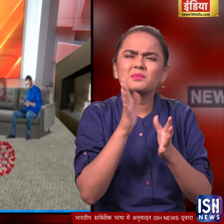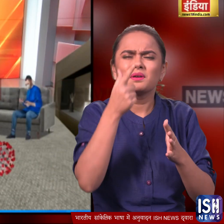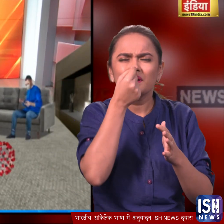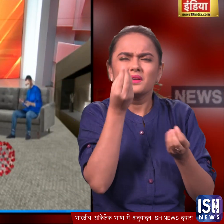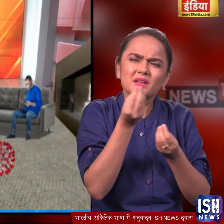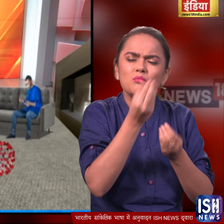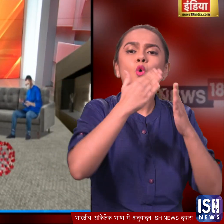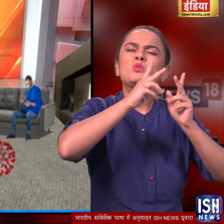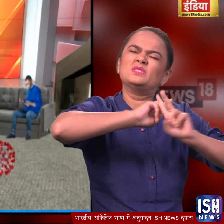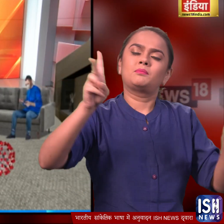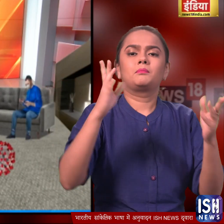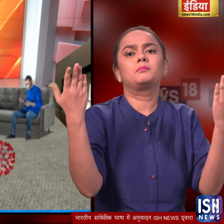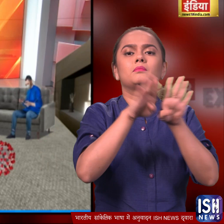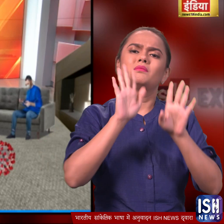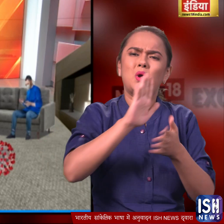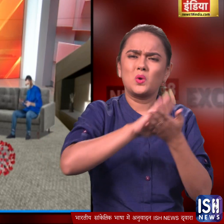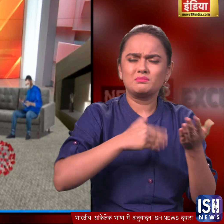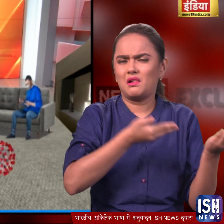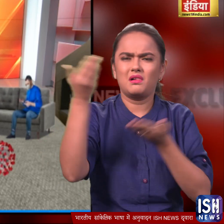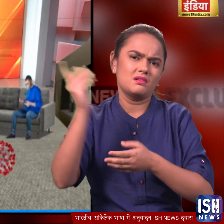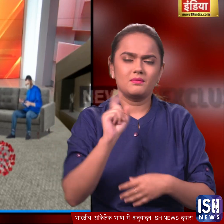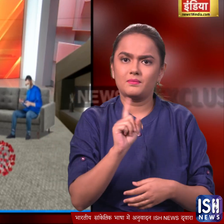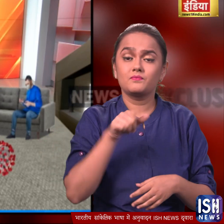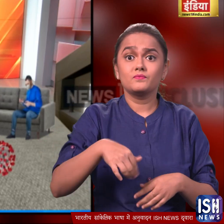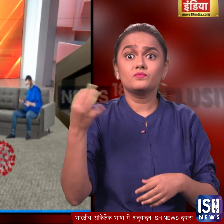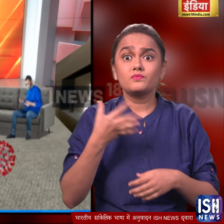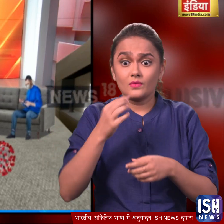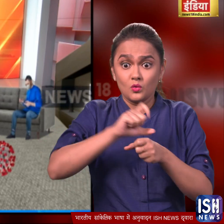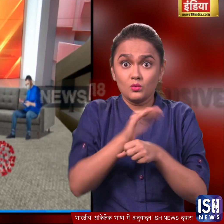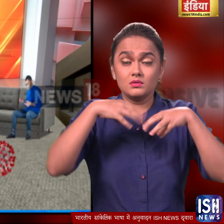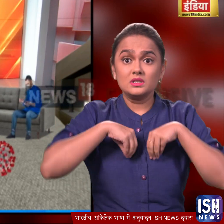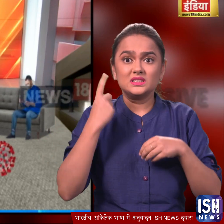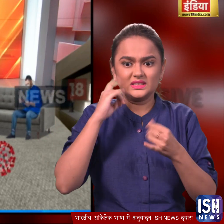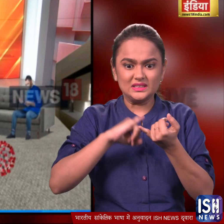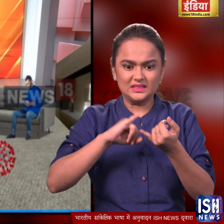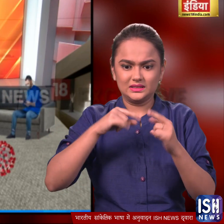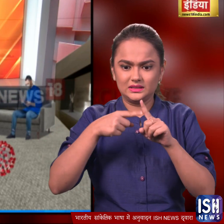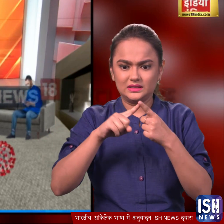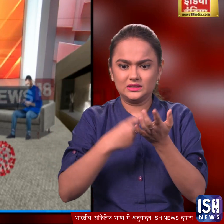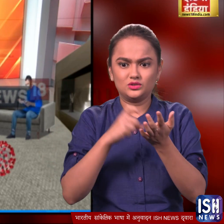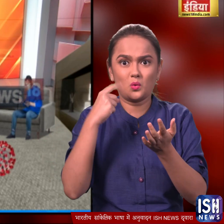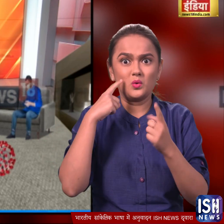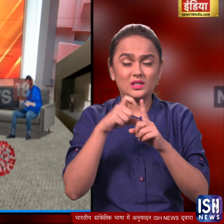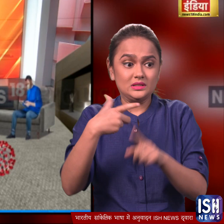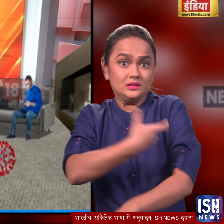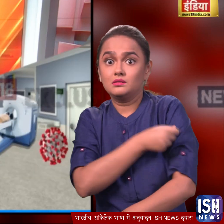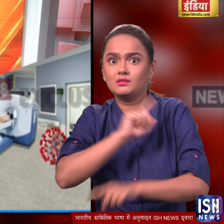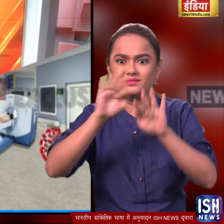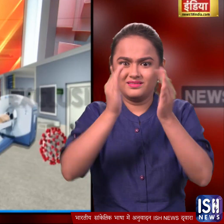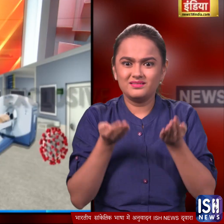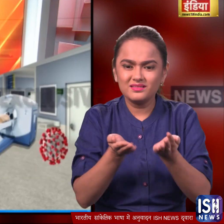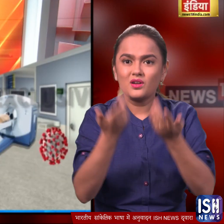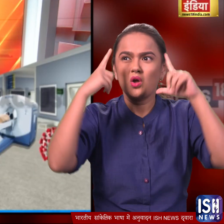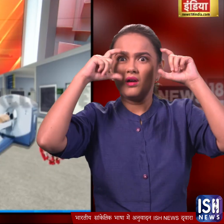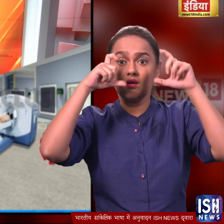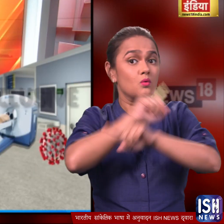रहकर ही इलाज करवा सकते हैं। नए दिशा निर्देशों के तहत कोरोना मरीजों को स्टेरॉयड लेने की मनाही होगी। यही नहीं, CT स्कैन